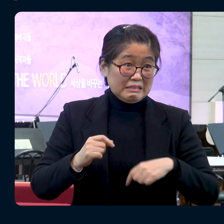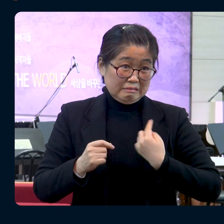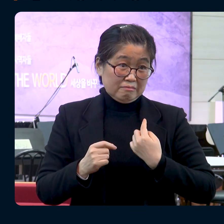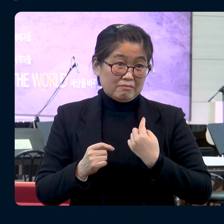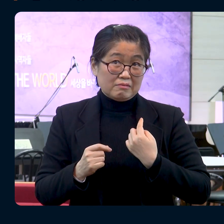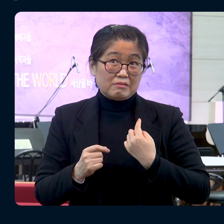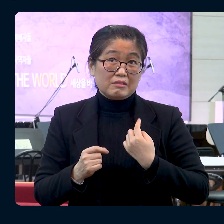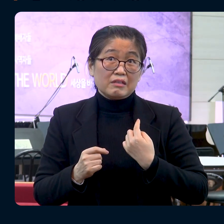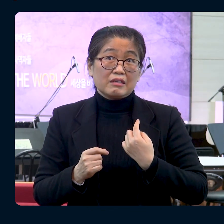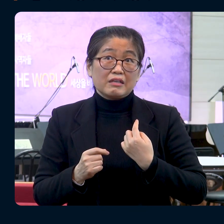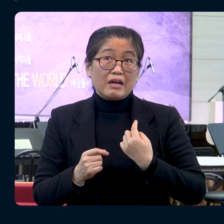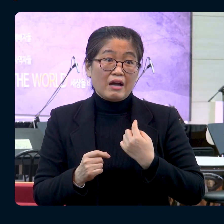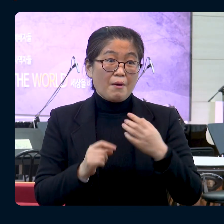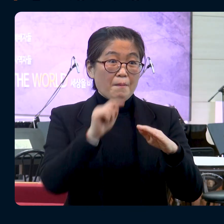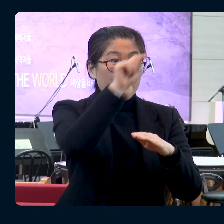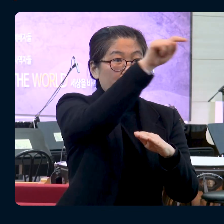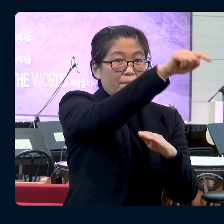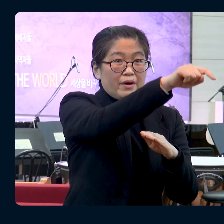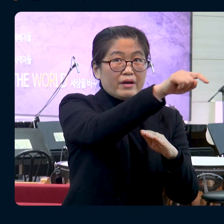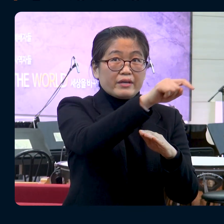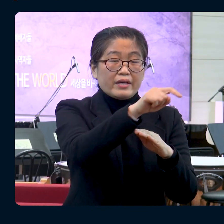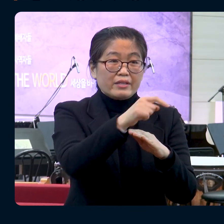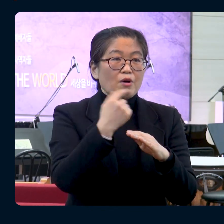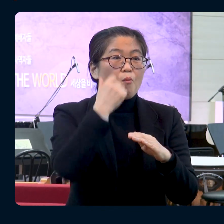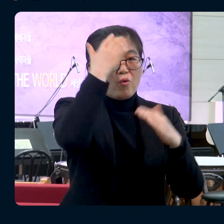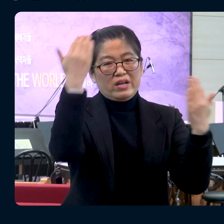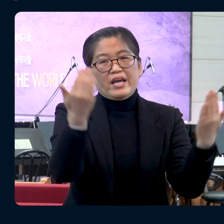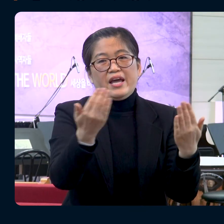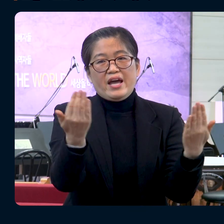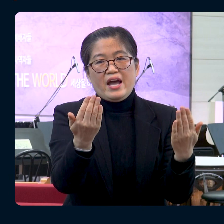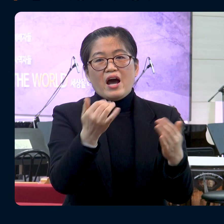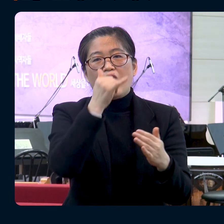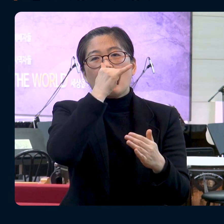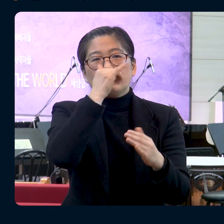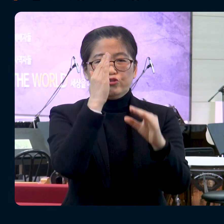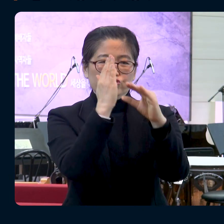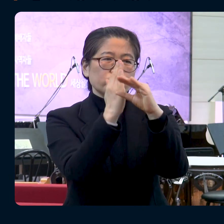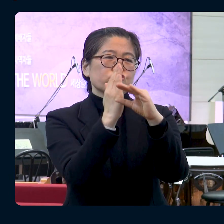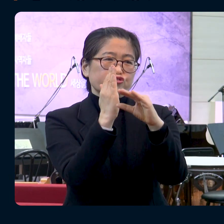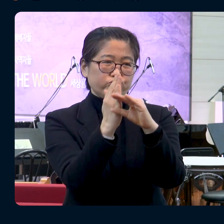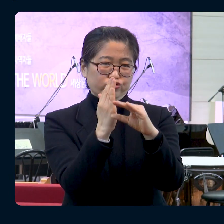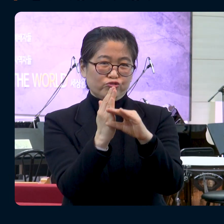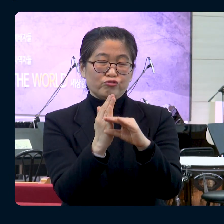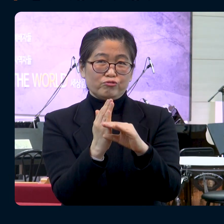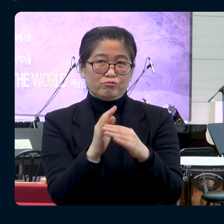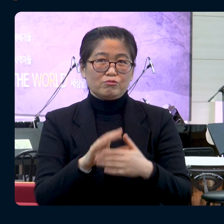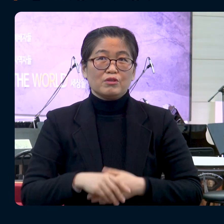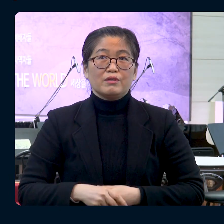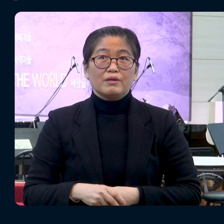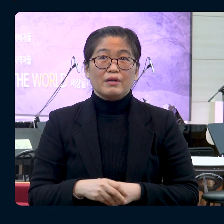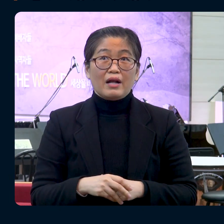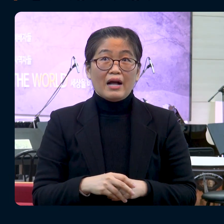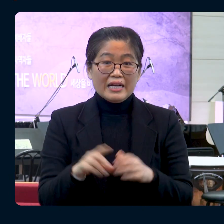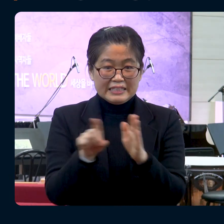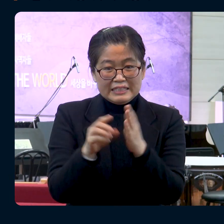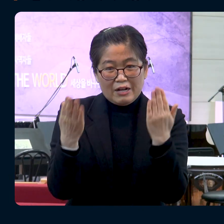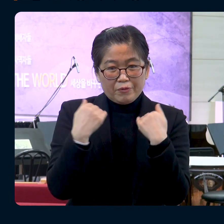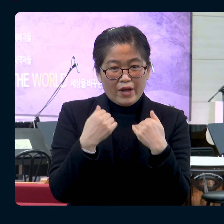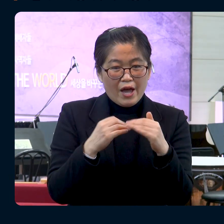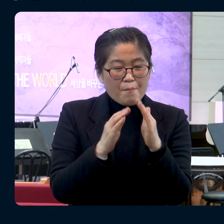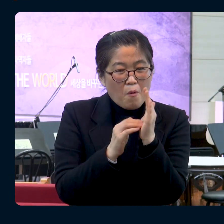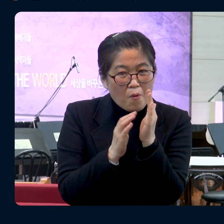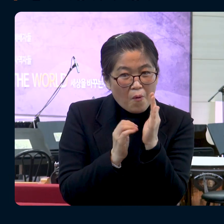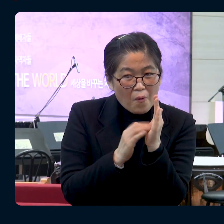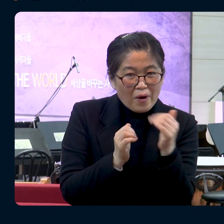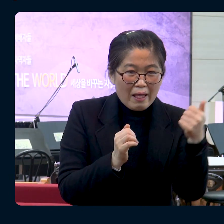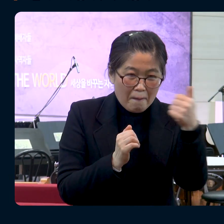무슨 소리냐 그랬더니 자기가 이 후아레스의 외곽에 좀 떨어진 데서 목회를 하고 있대요 지금. 그런데 그래서 사실 신학교에